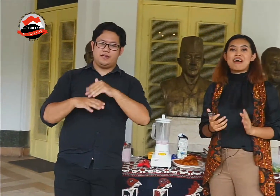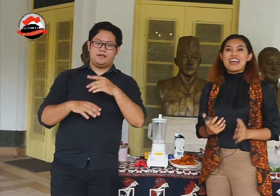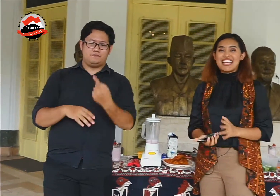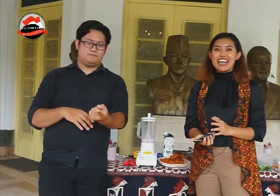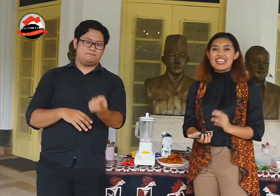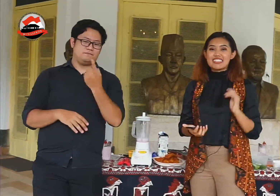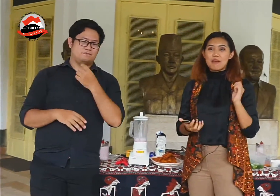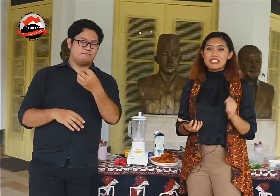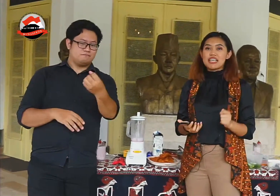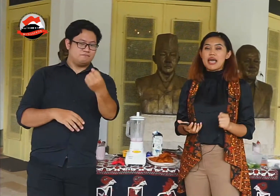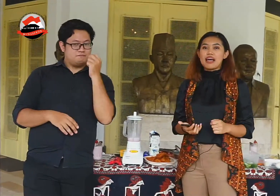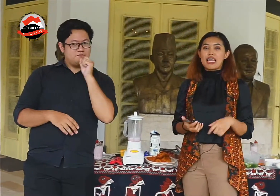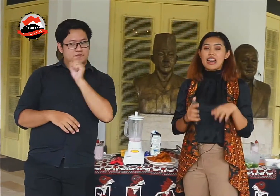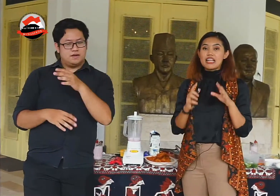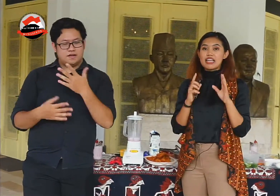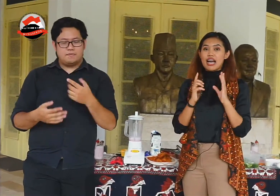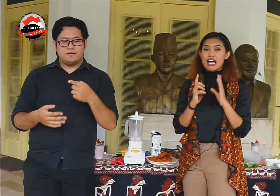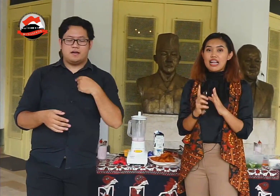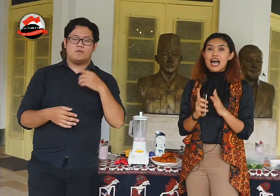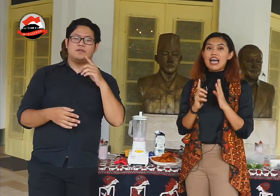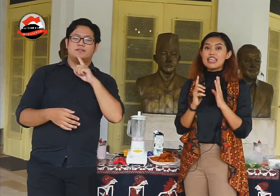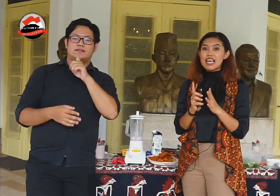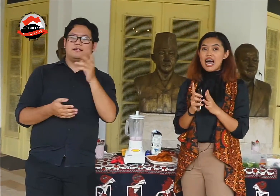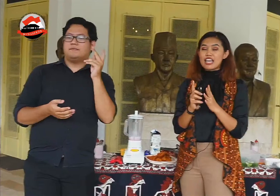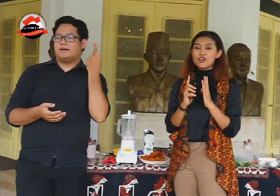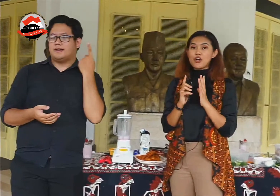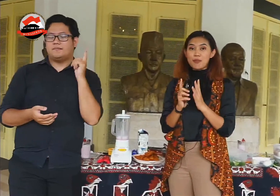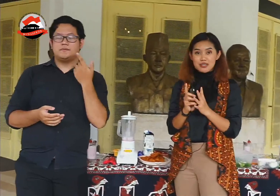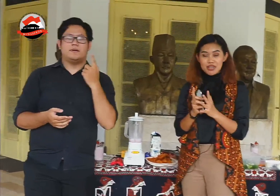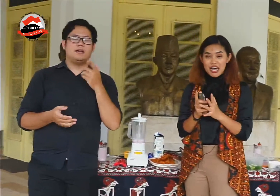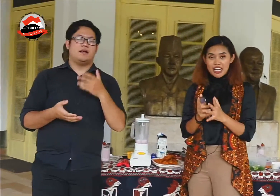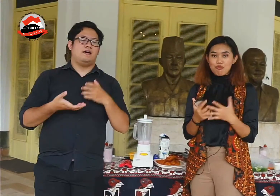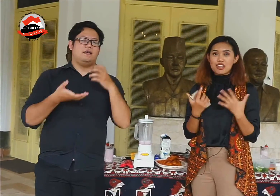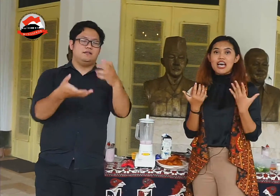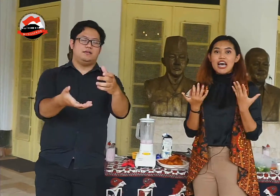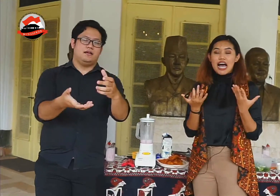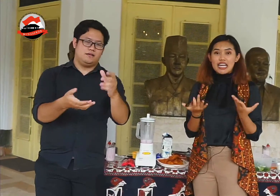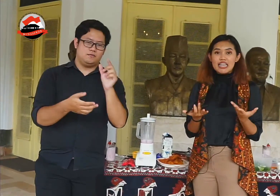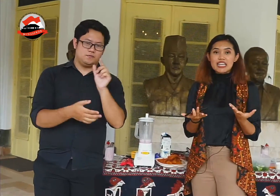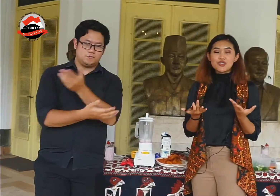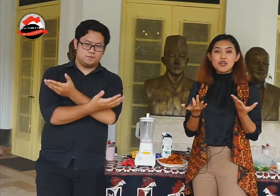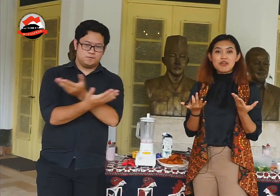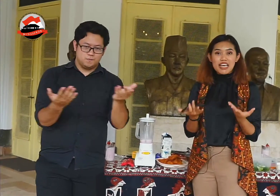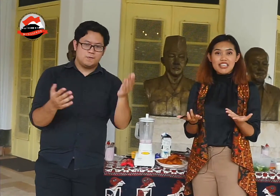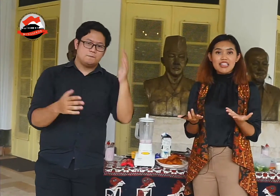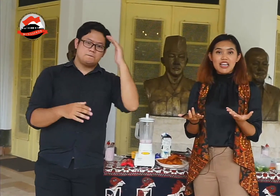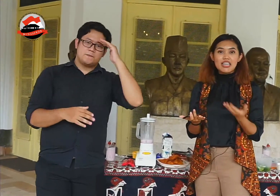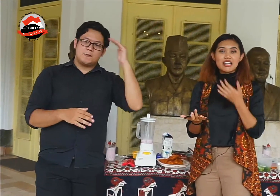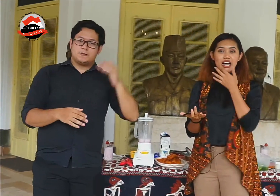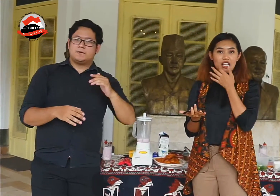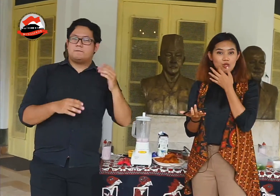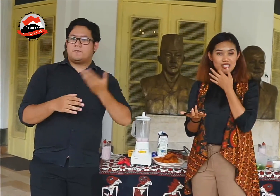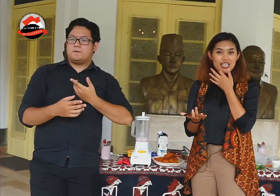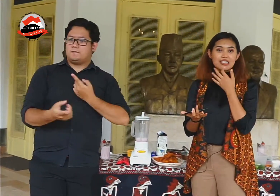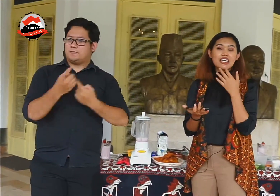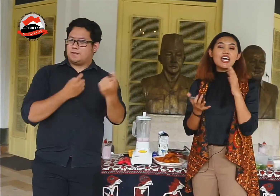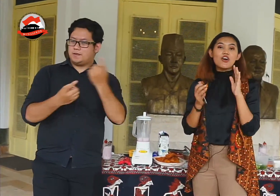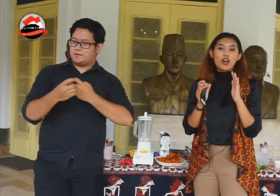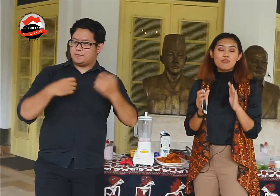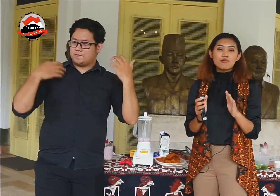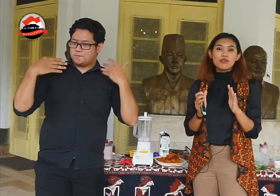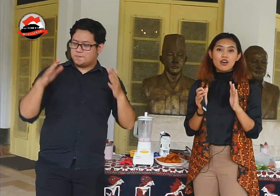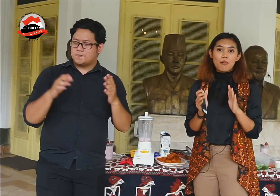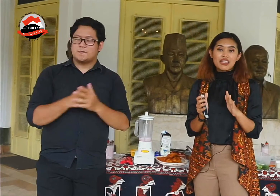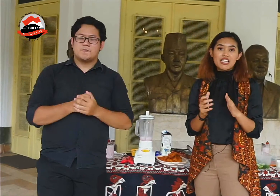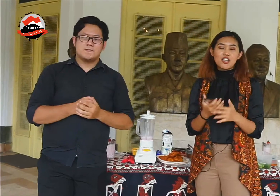bertanya kemarin atas nama siapa. Karena nanti akan ada hadiah atau door prize menarik buat adik-adik yang sudah bertanya tadi dengan antusias di